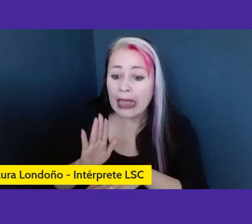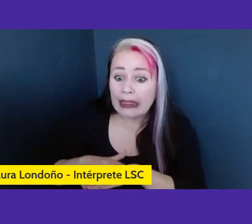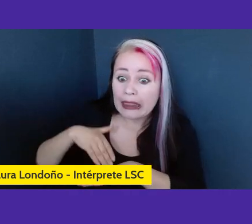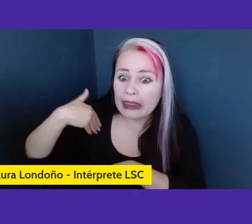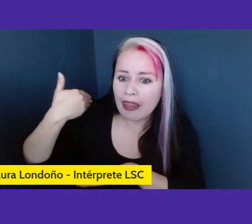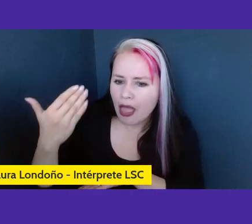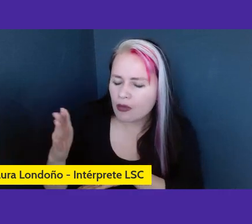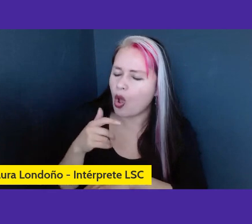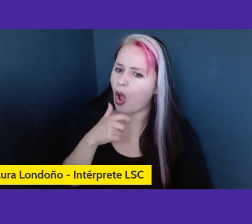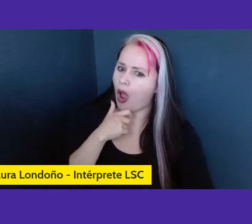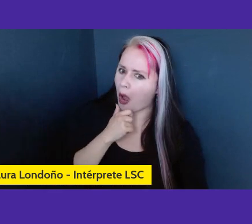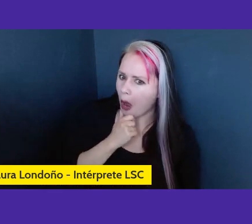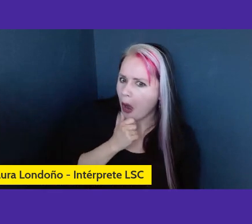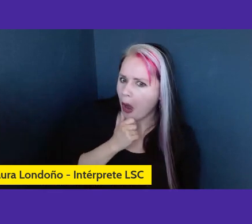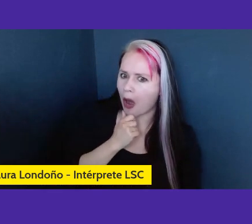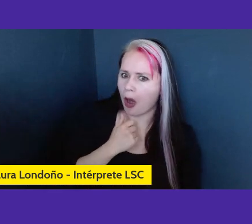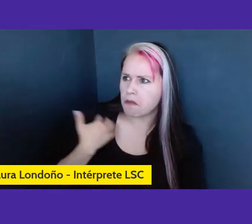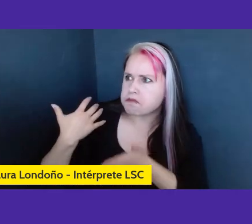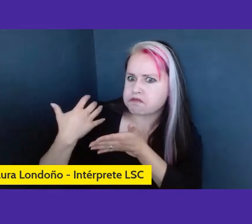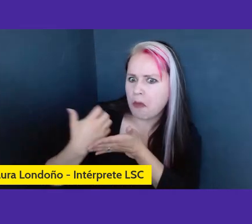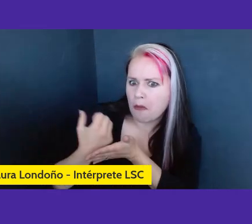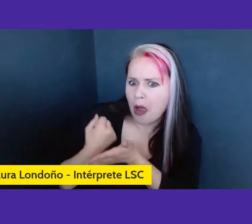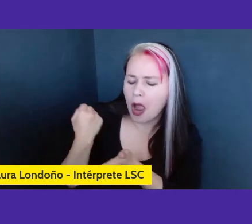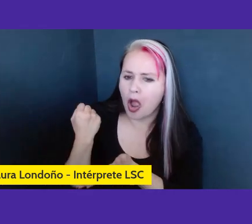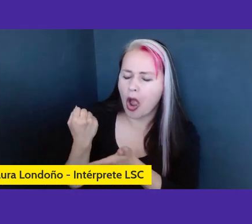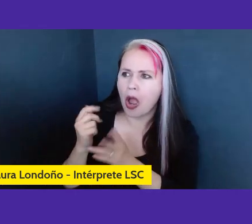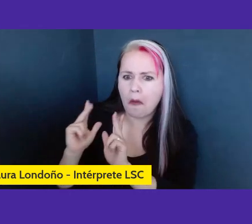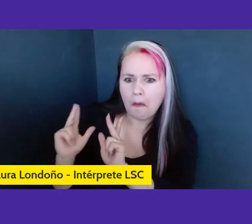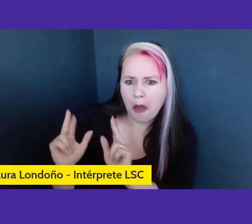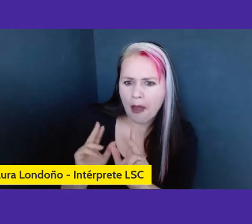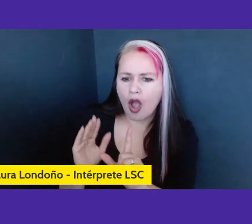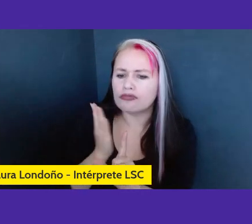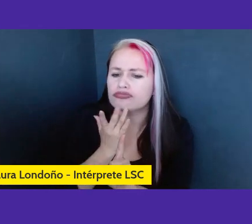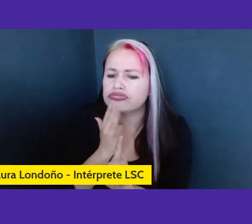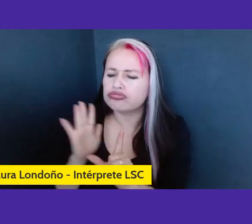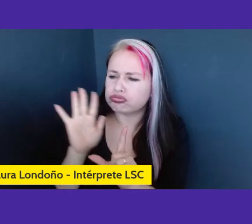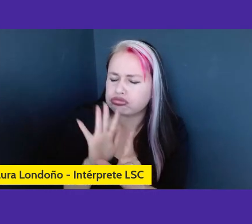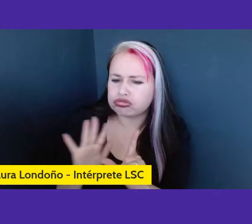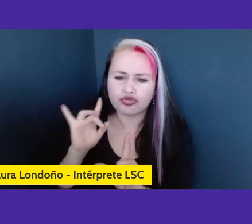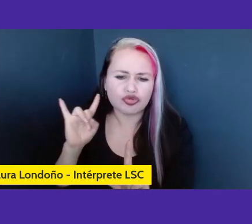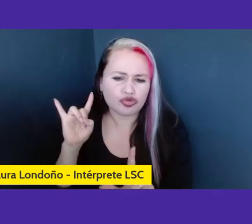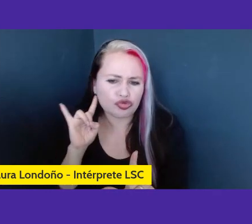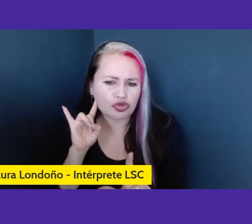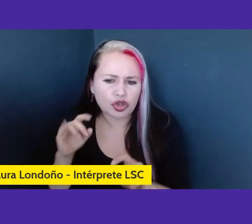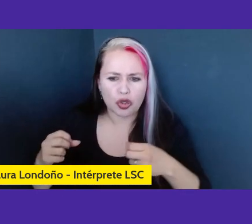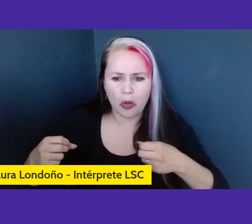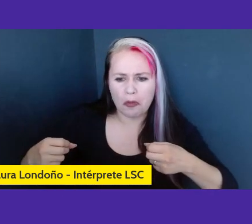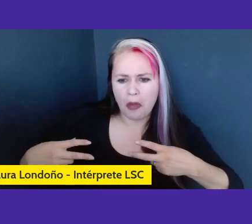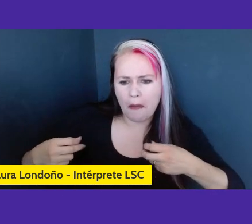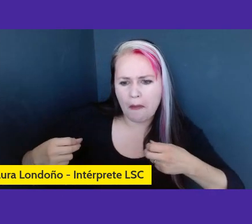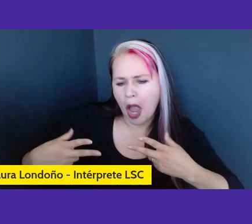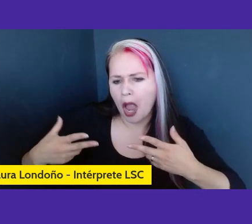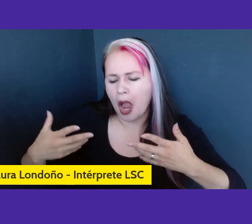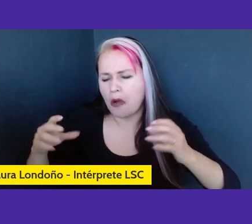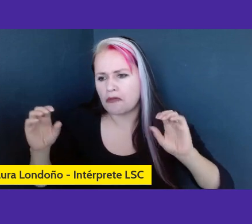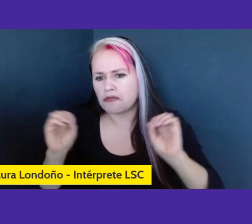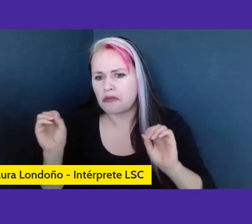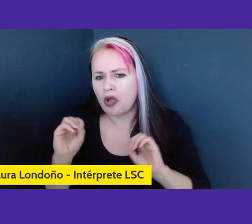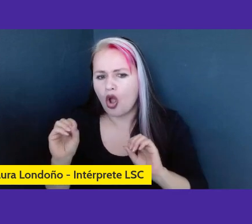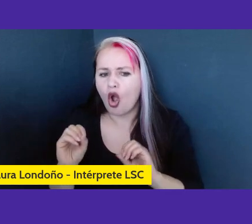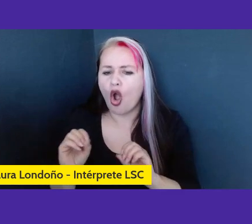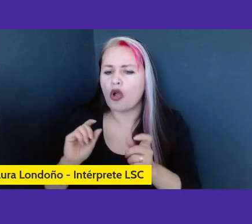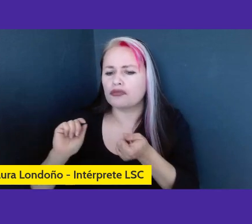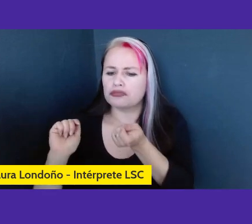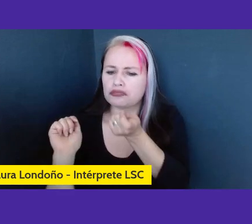de postproducción, corrección de color, de sonido, de subtítulos, la generación de los DCP